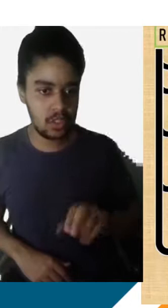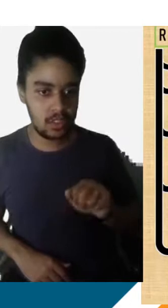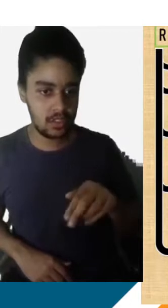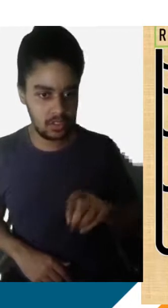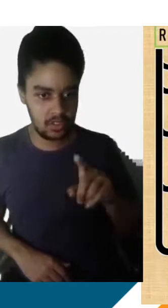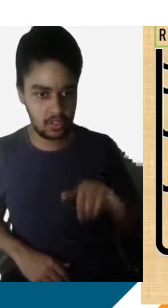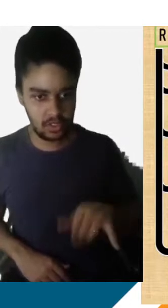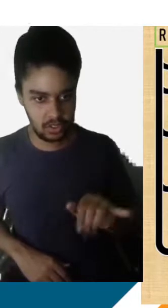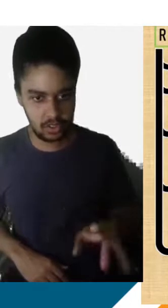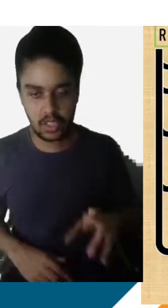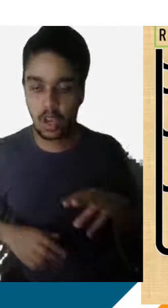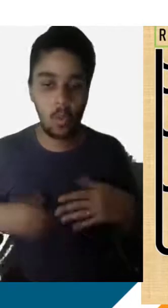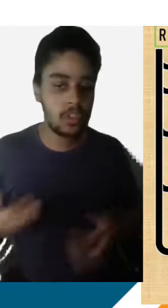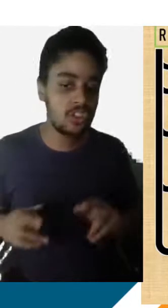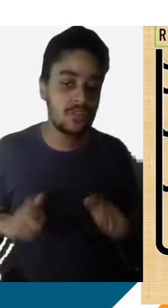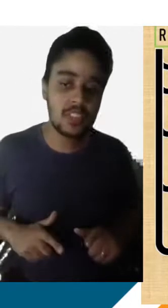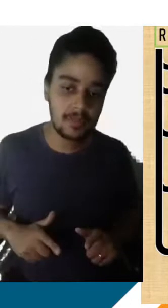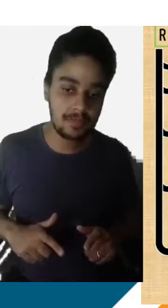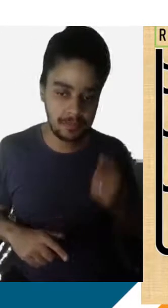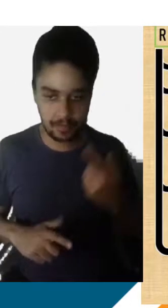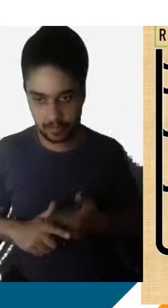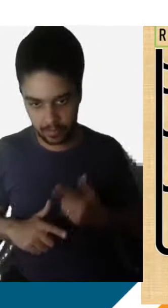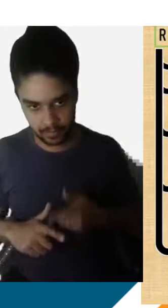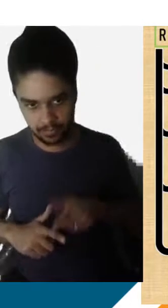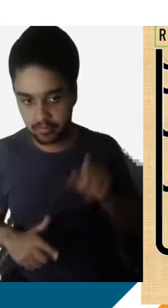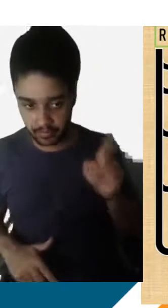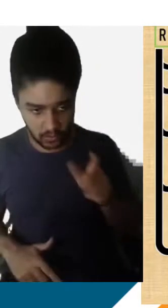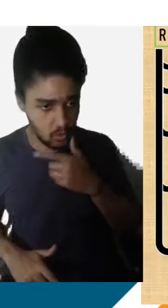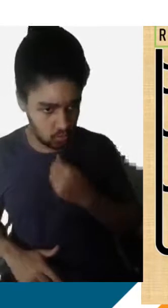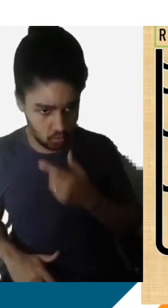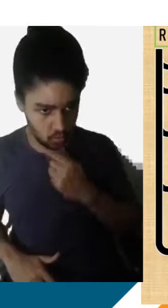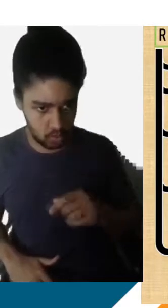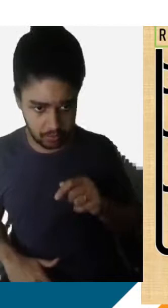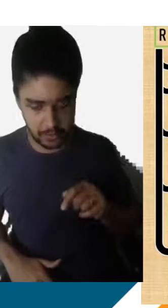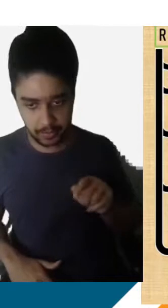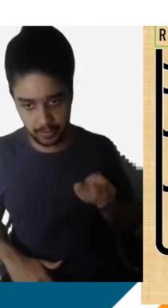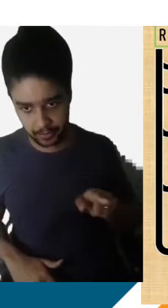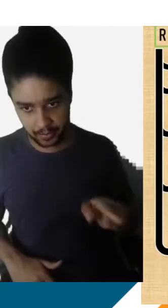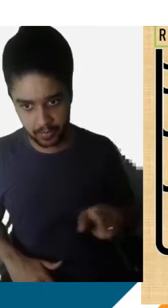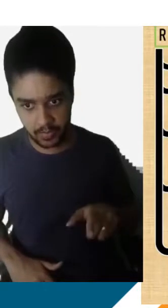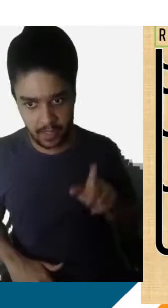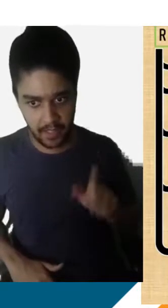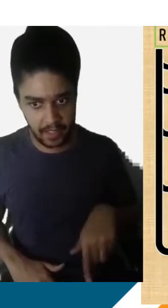né, para as outras propostas? A questão é que Jurandir Roys, ele